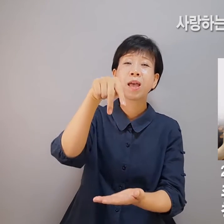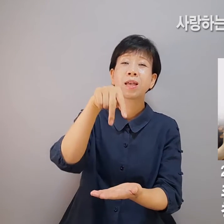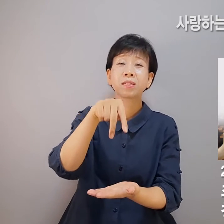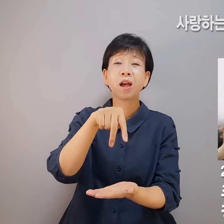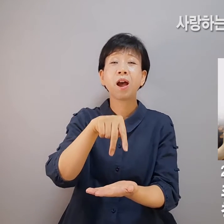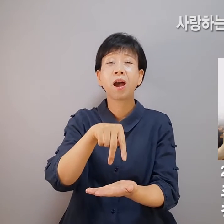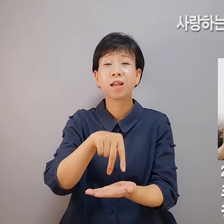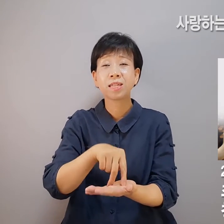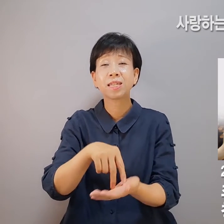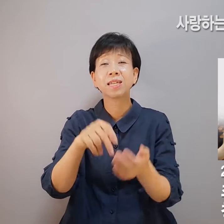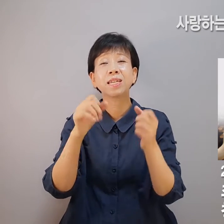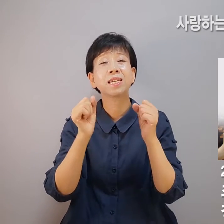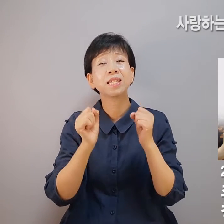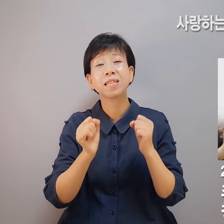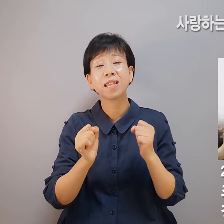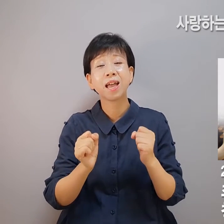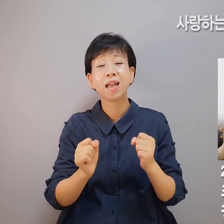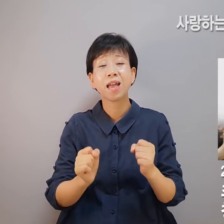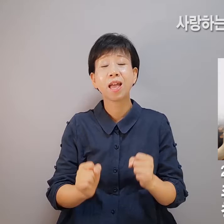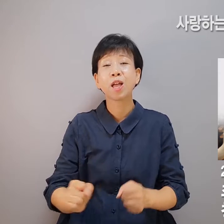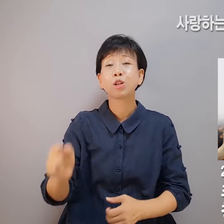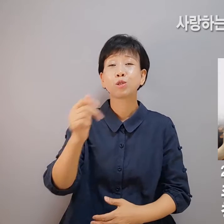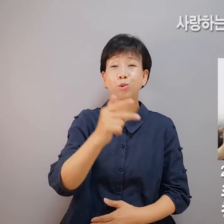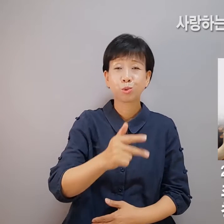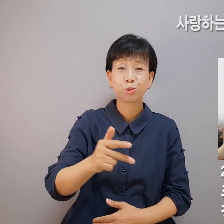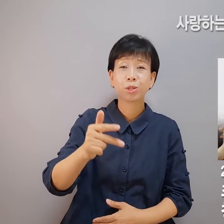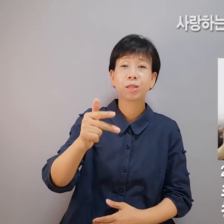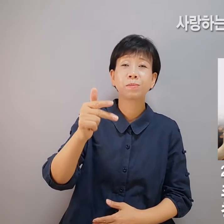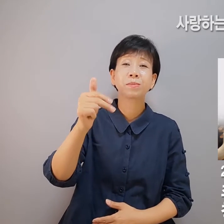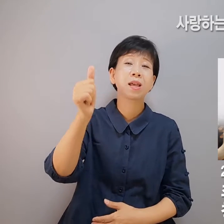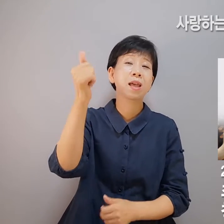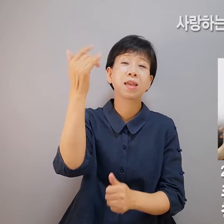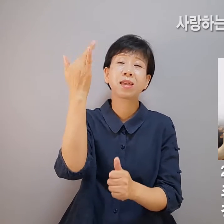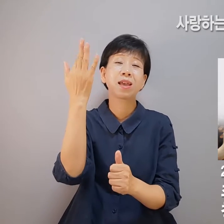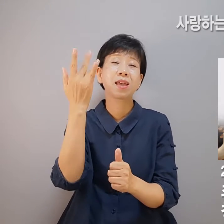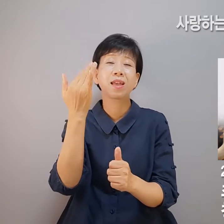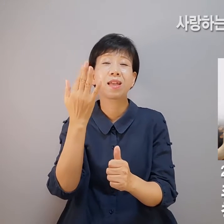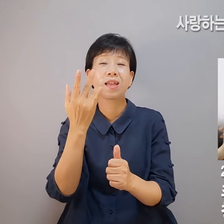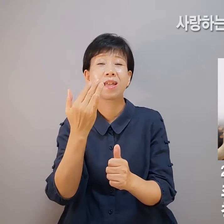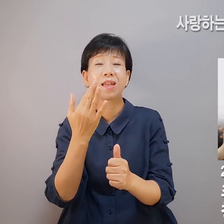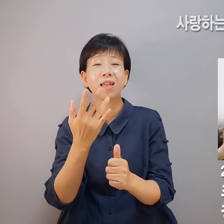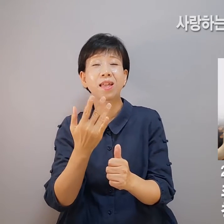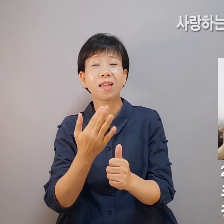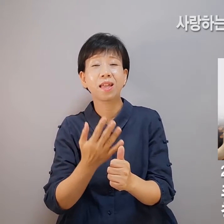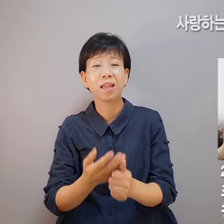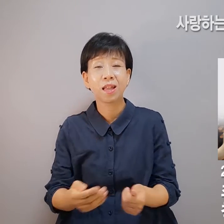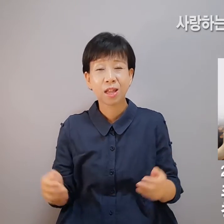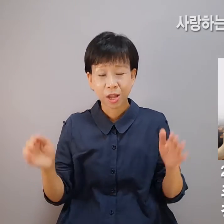이곳에 서 있네. 주 임재에